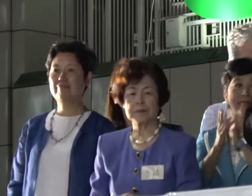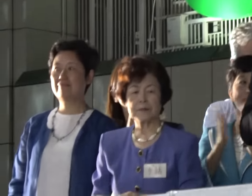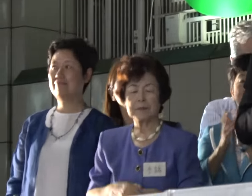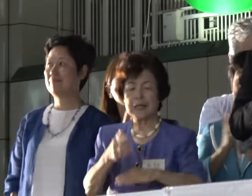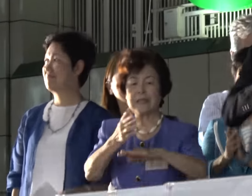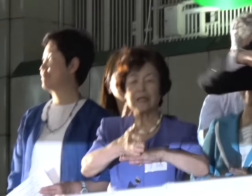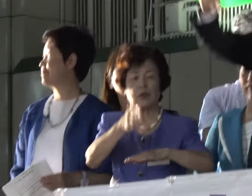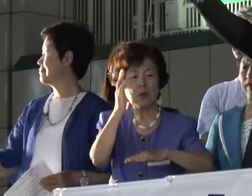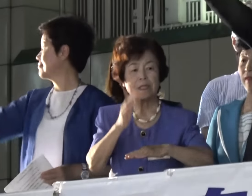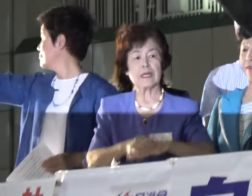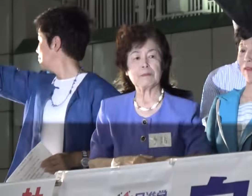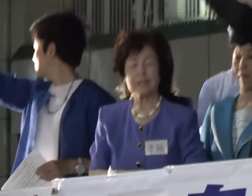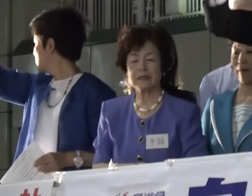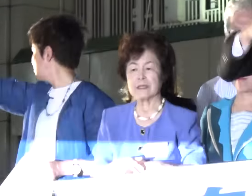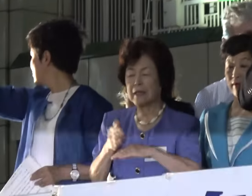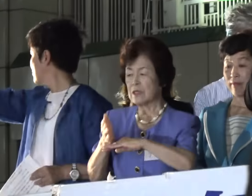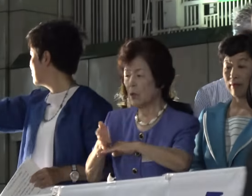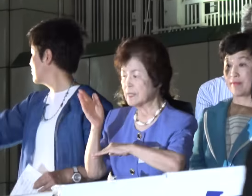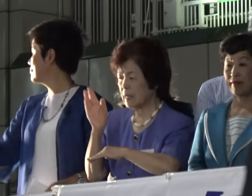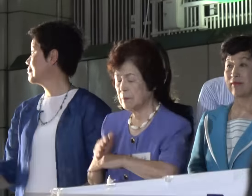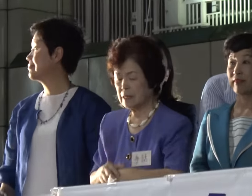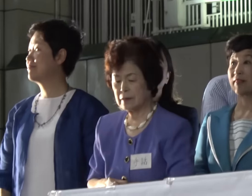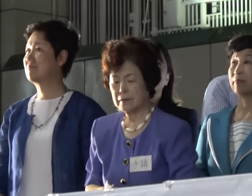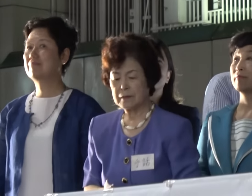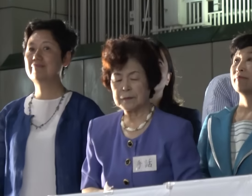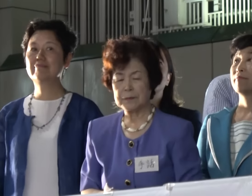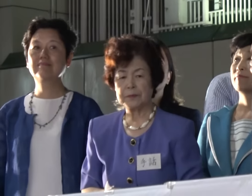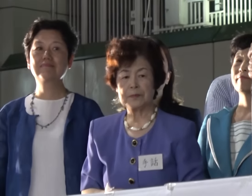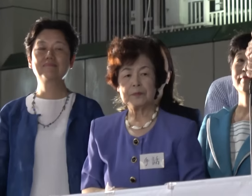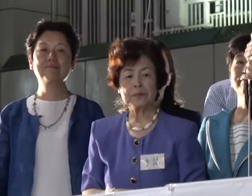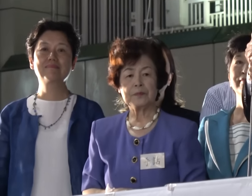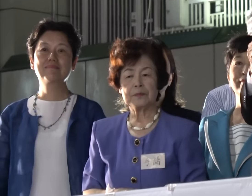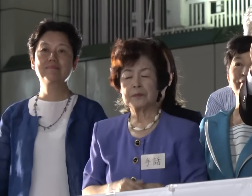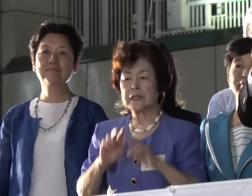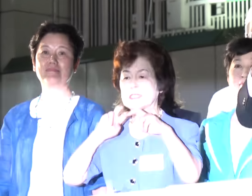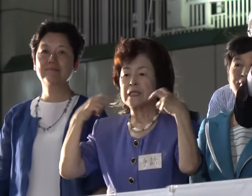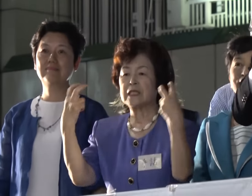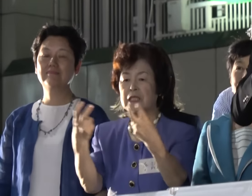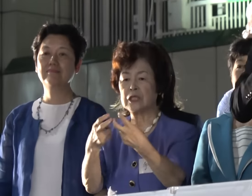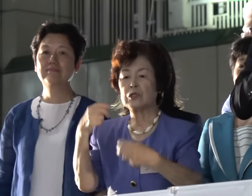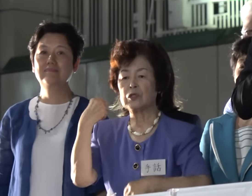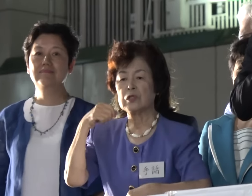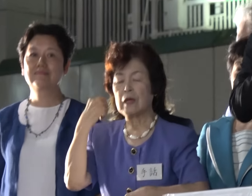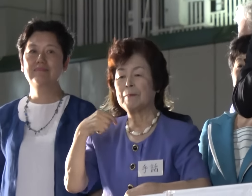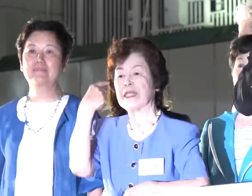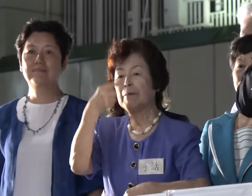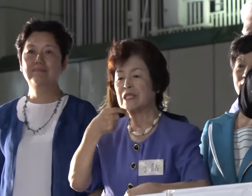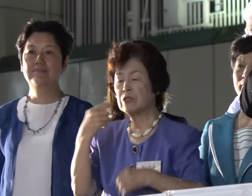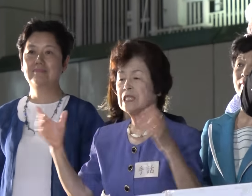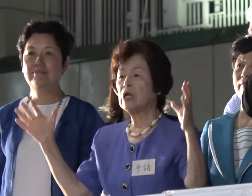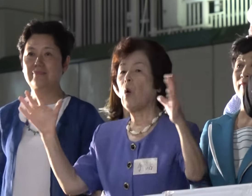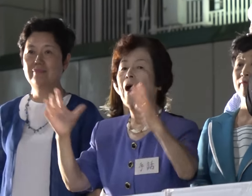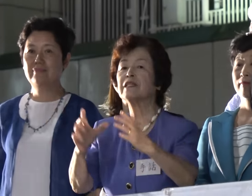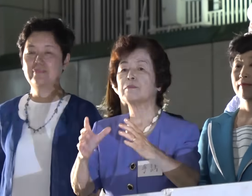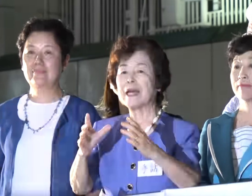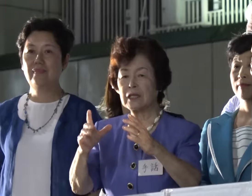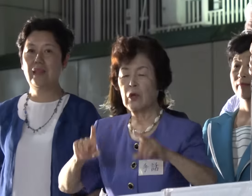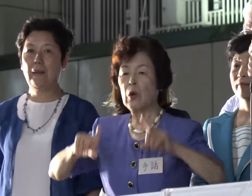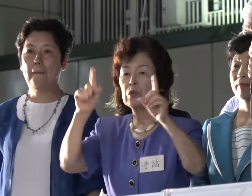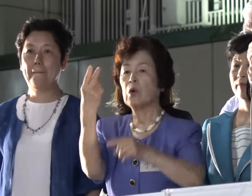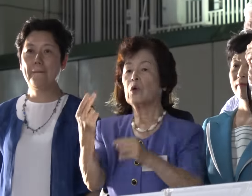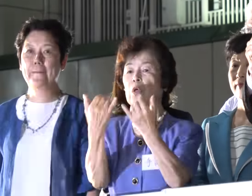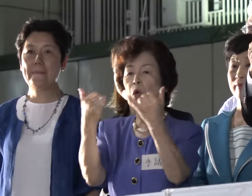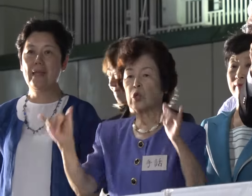ありがとうございます。ありがとうございます。新宿の南口にお集まりの東京都